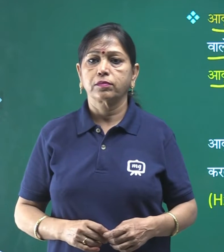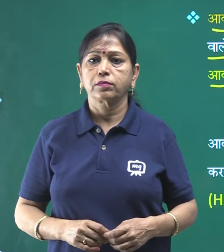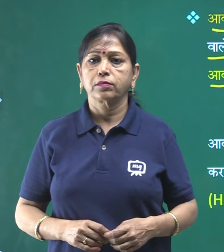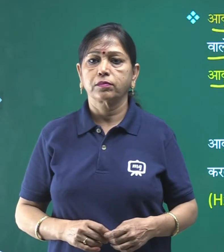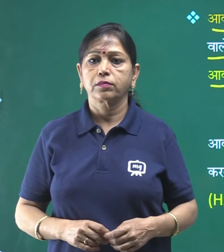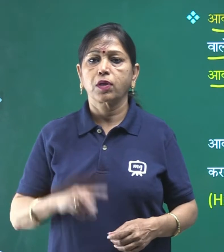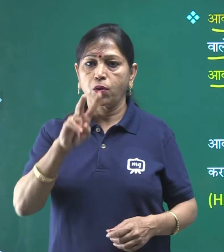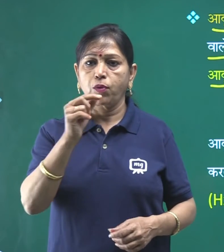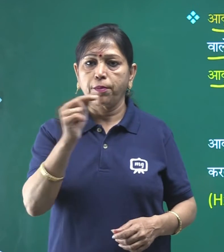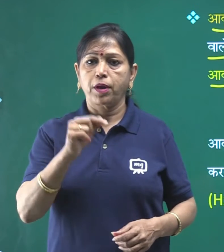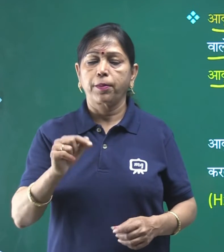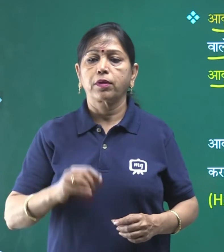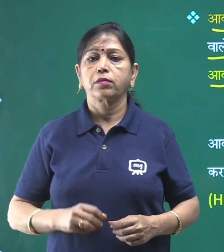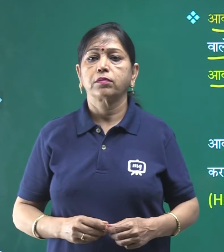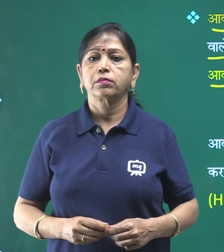V बराबर